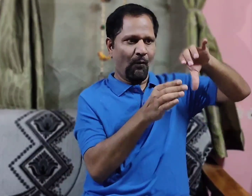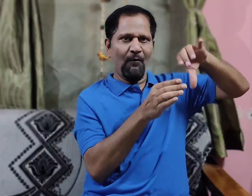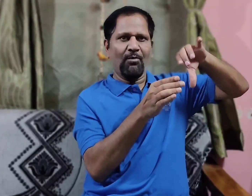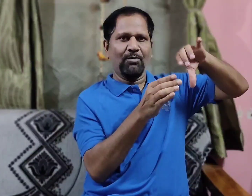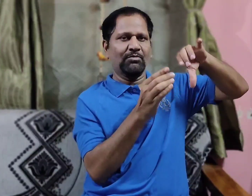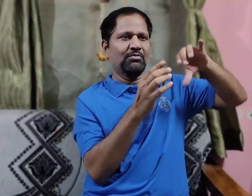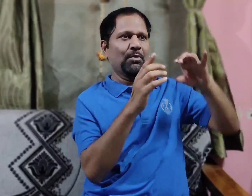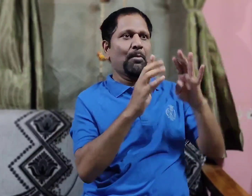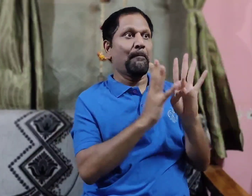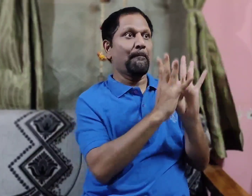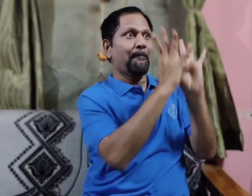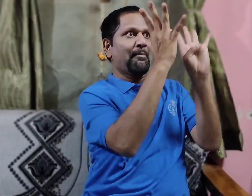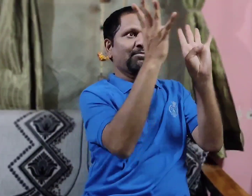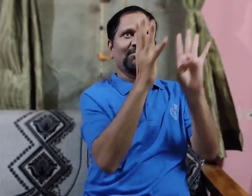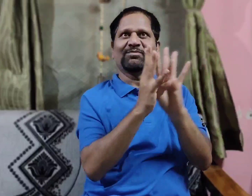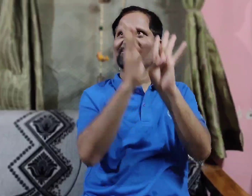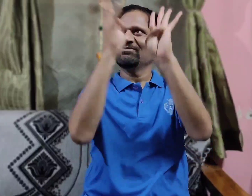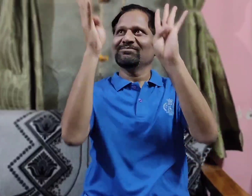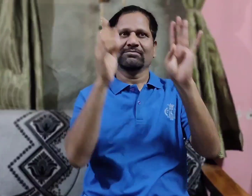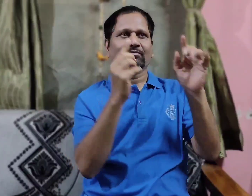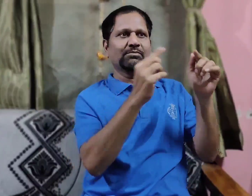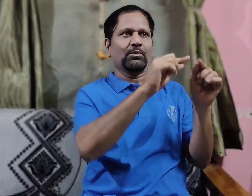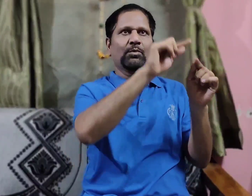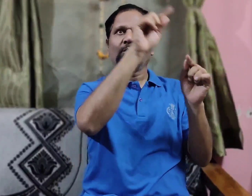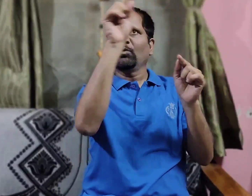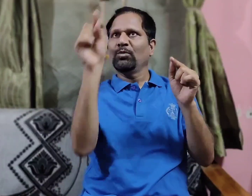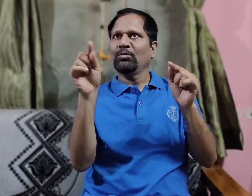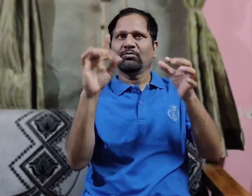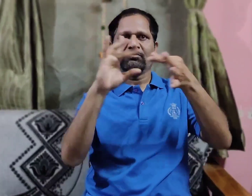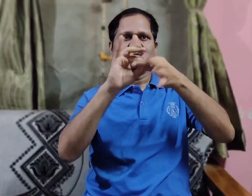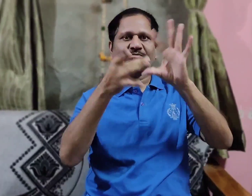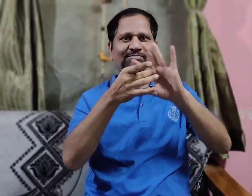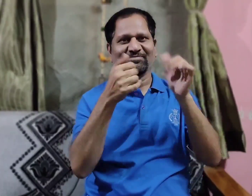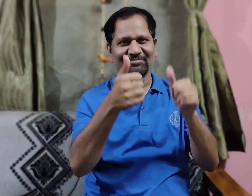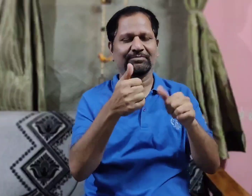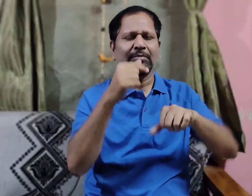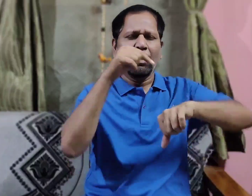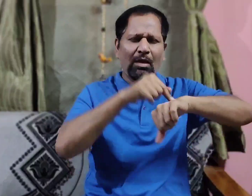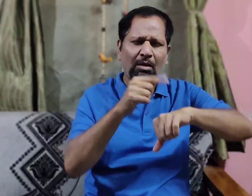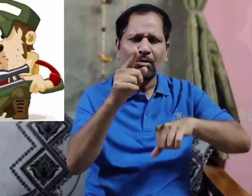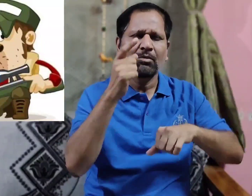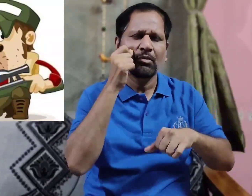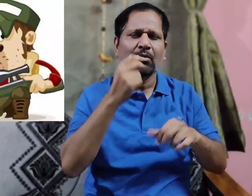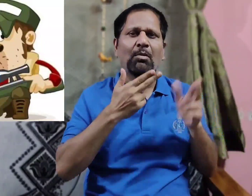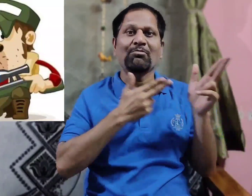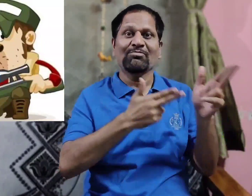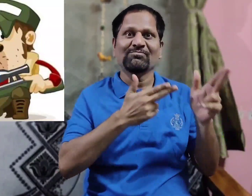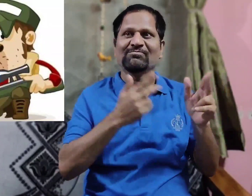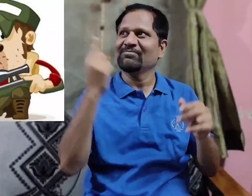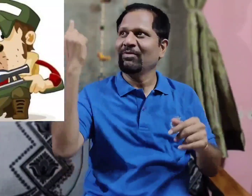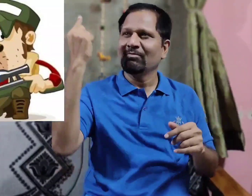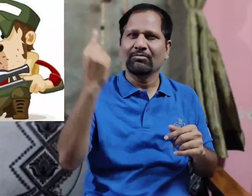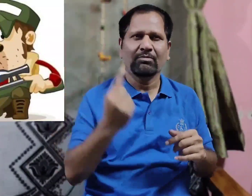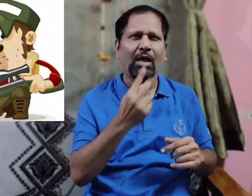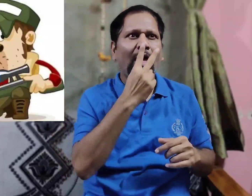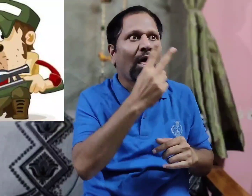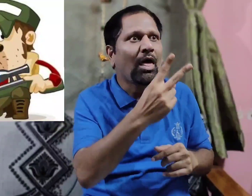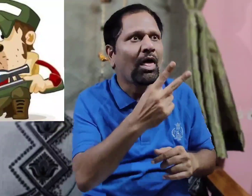खूब मोटी हो गई तो वहाँ पर एक बहुत बड़ा सा मोटा तना हो गया और वो सब एक दूसरे पेड़ों को जोड़ रहा था। एक